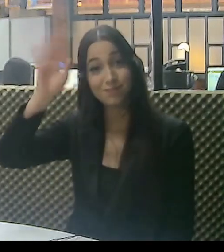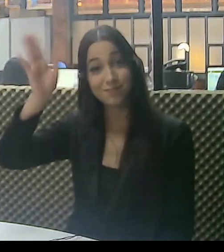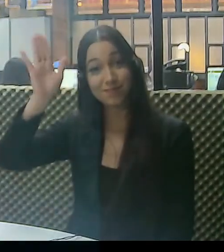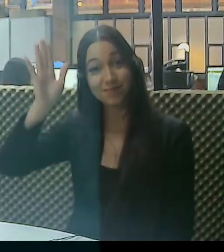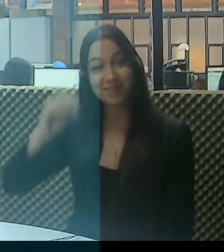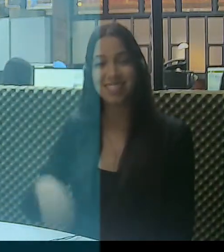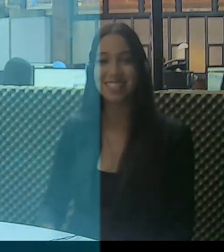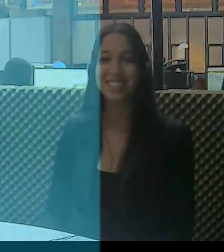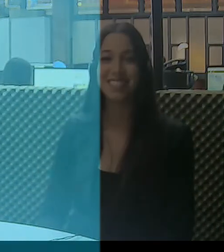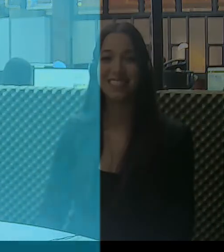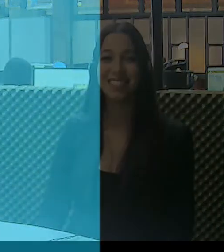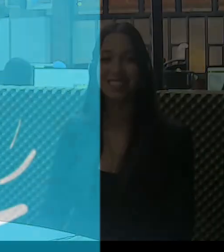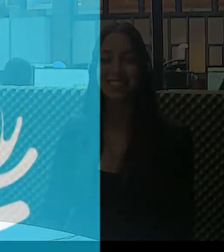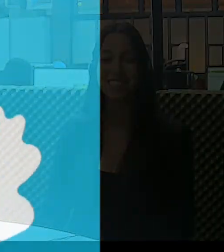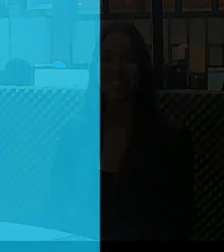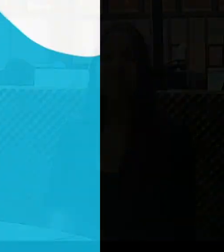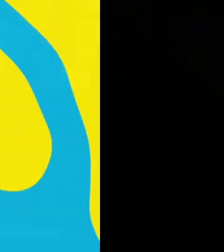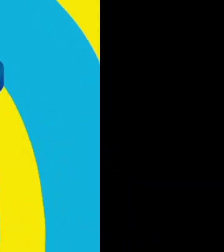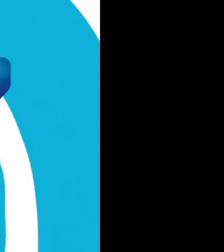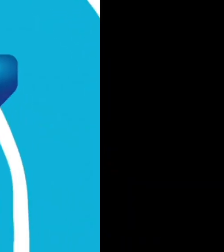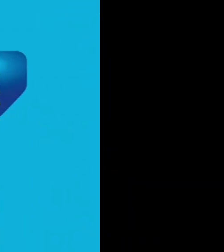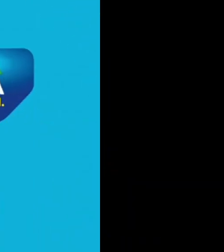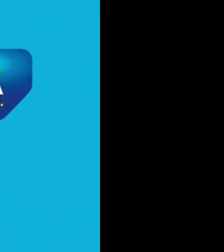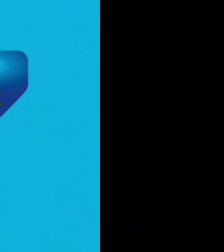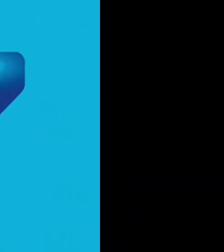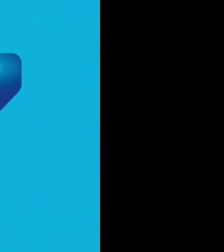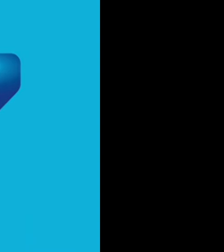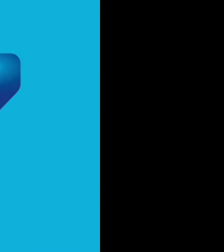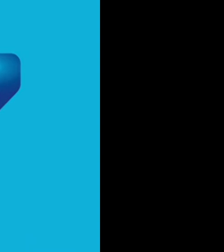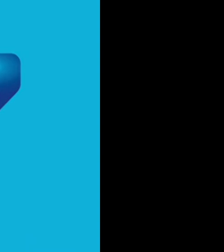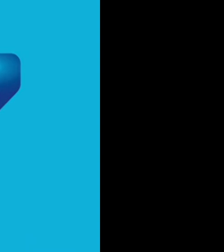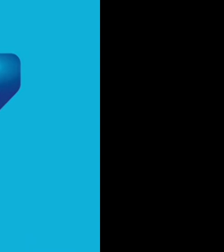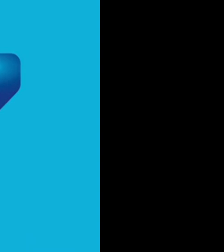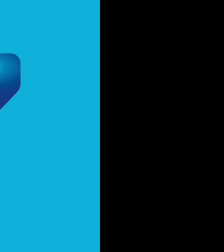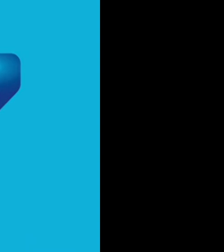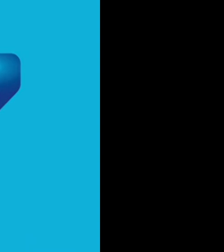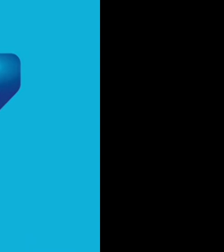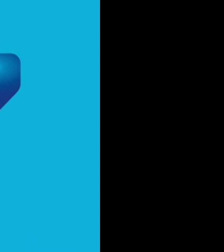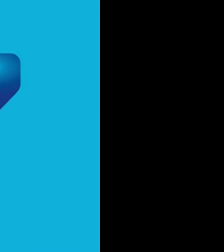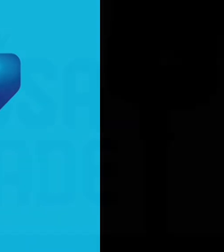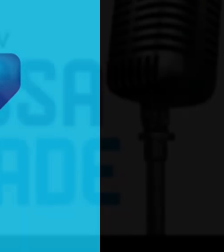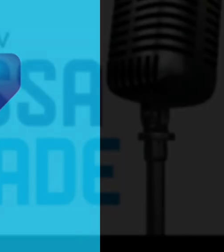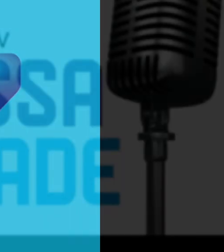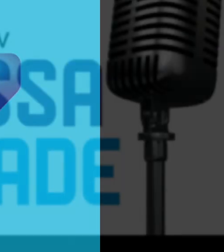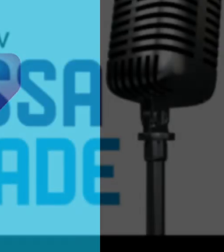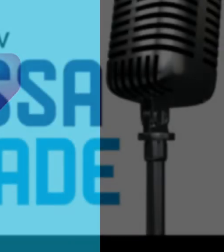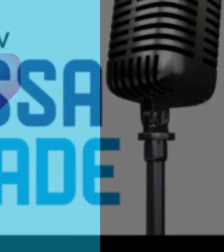próxima. Fica por aqui mais uma edição do programa da Rádio Nossa Cidade.